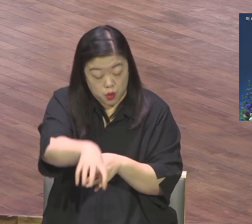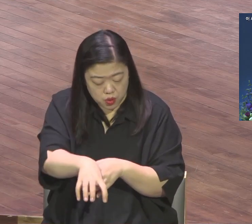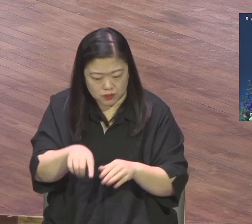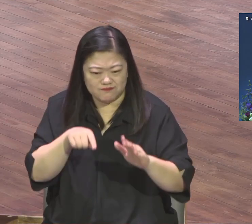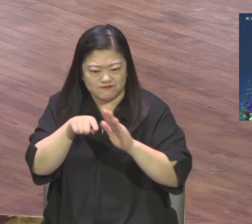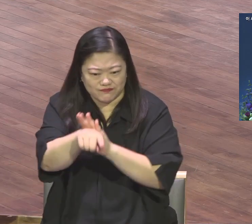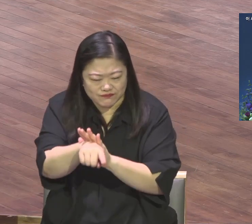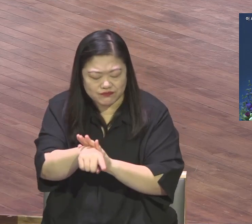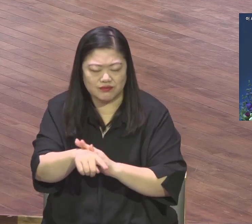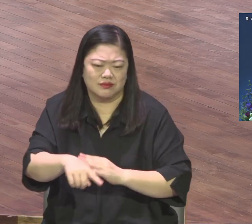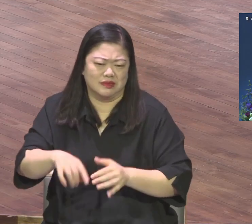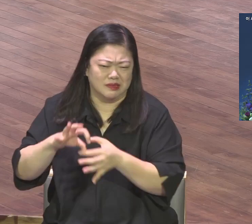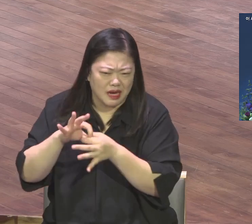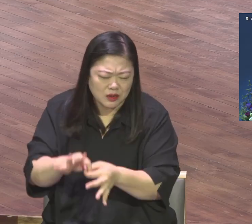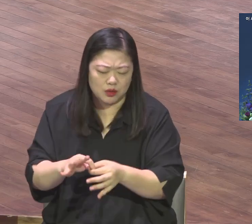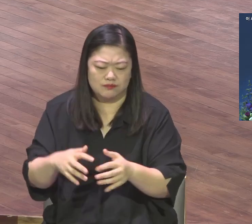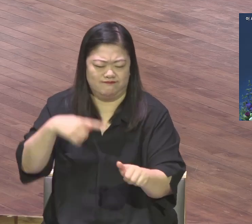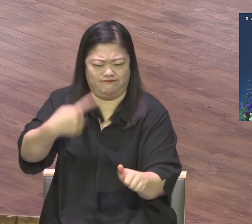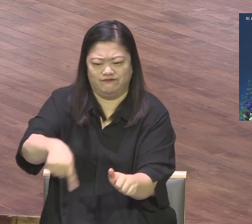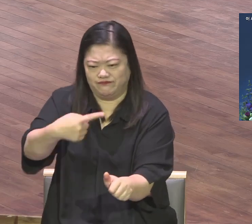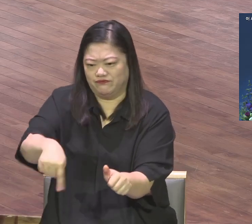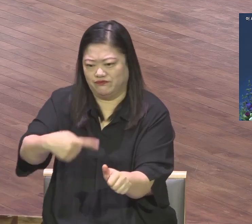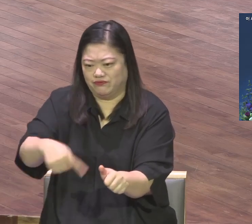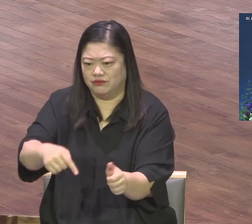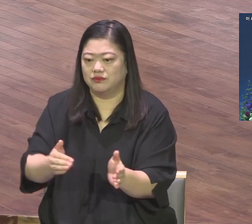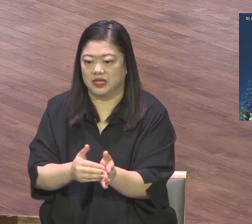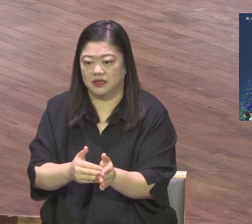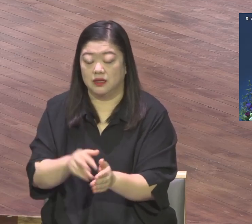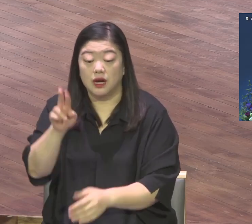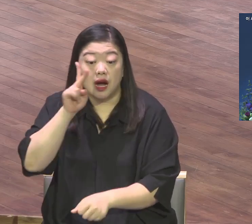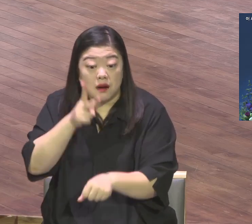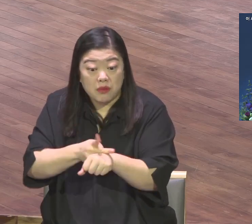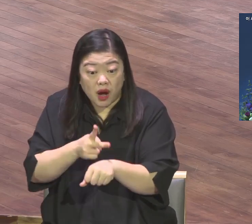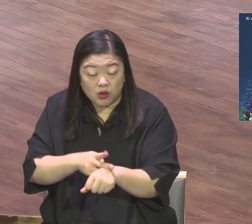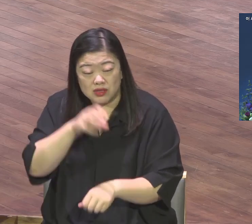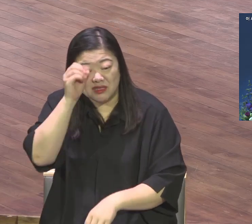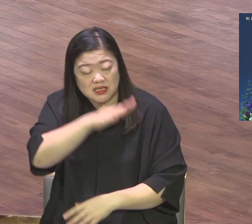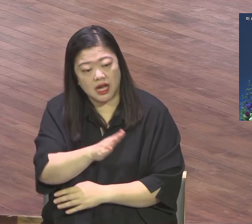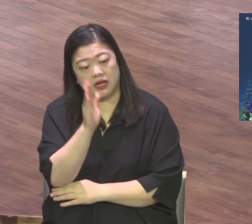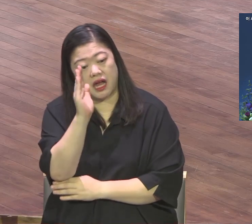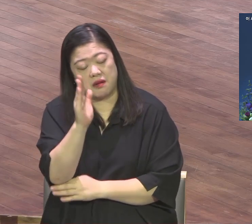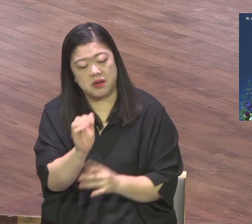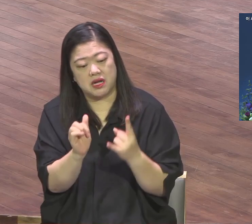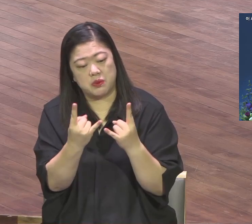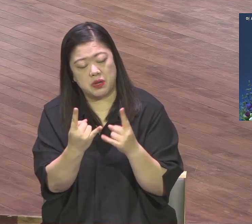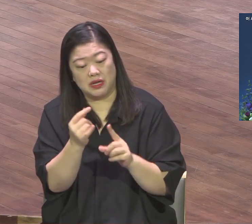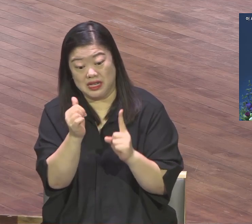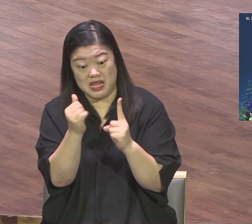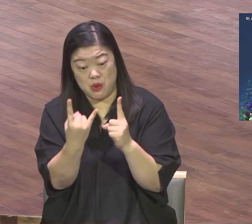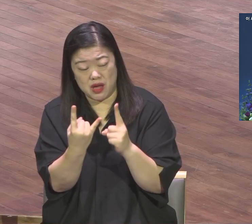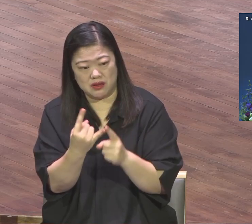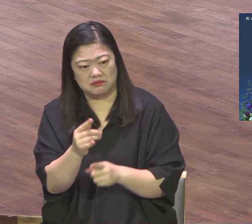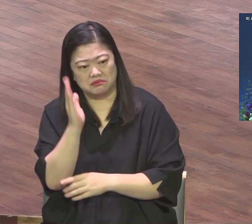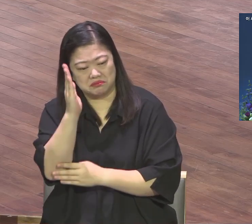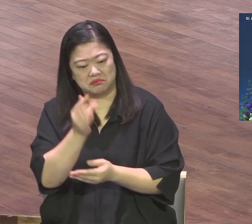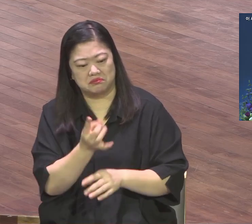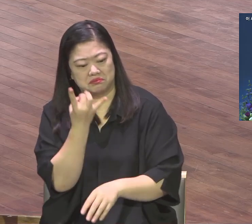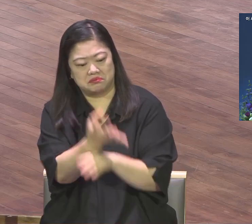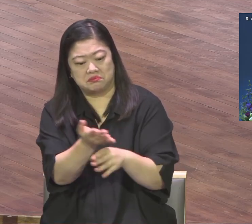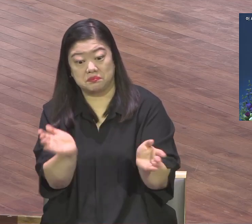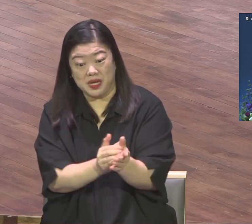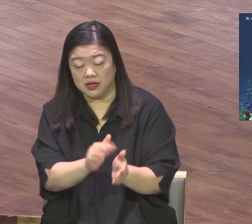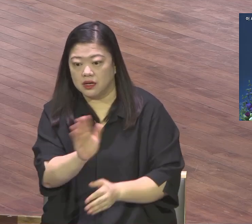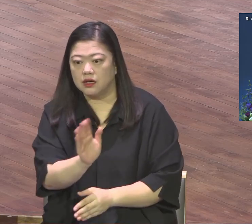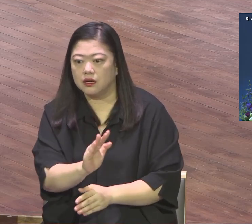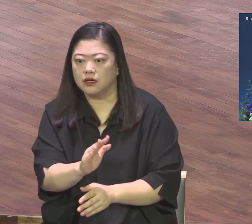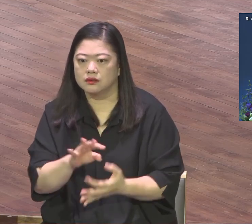했습니다. 두란노 그만큼 이 바울 선교로 있어서 큰 비중이 차지한 이 현장이 두란노 소원인데